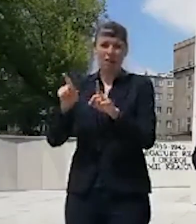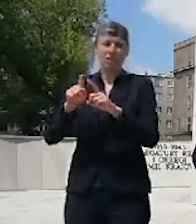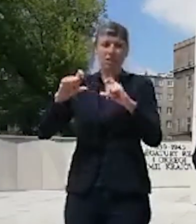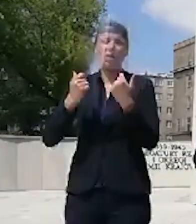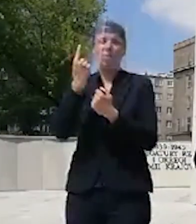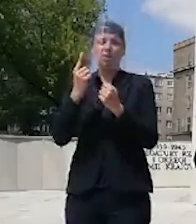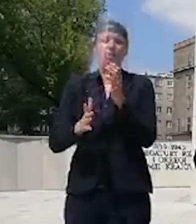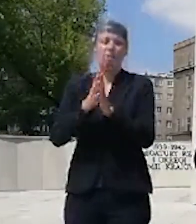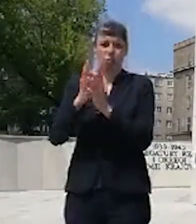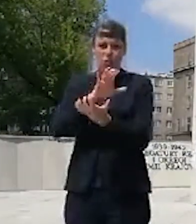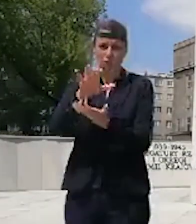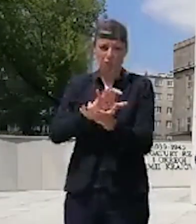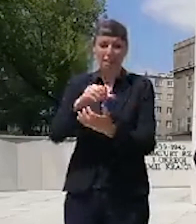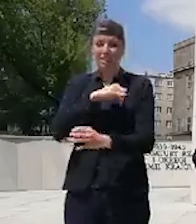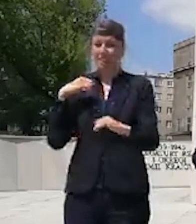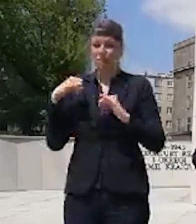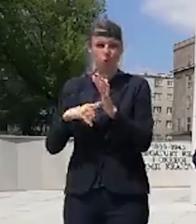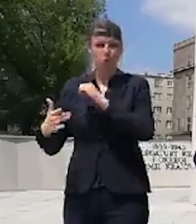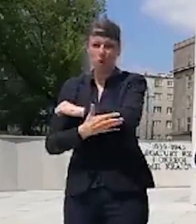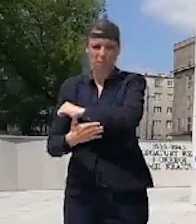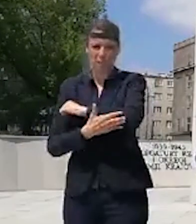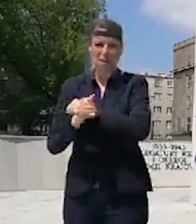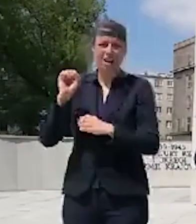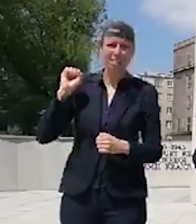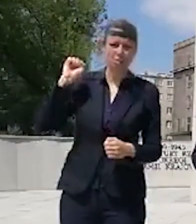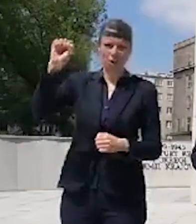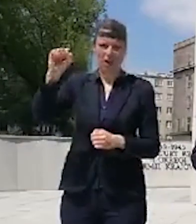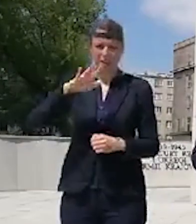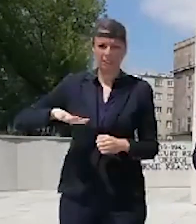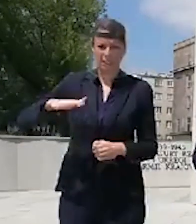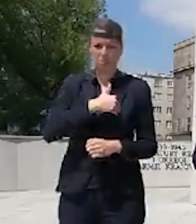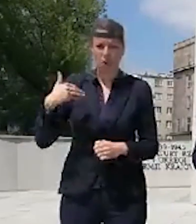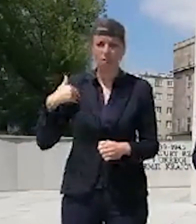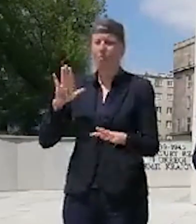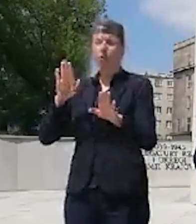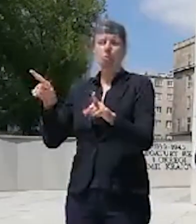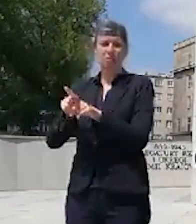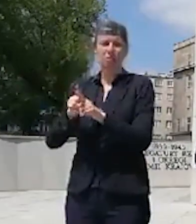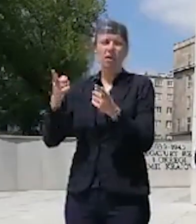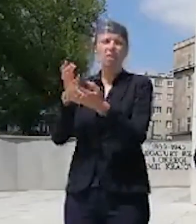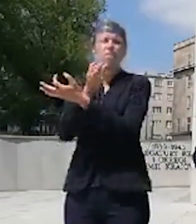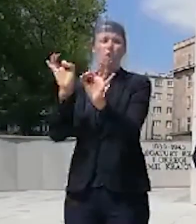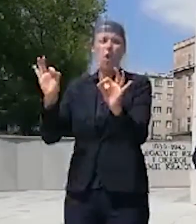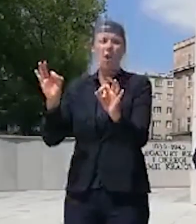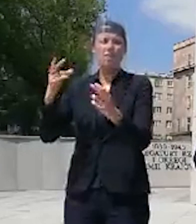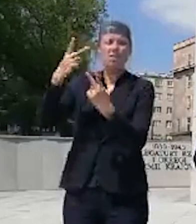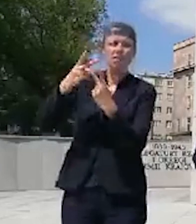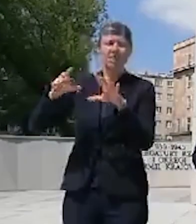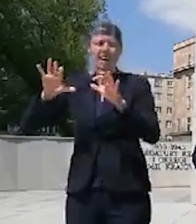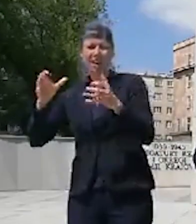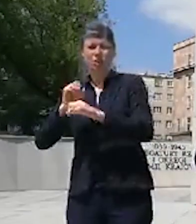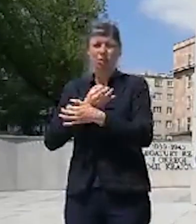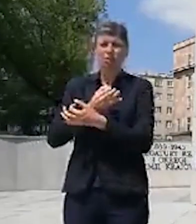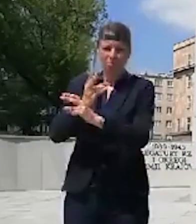Państwo, fundamentem demokracji w Polsce, tak jak wolne i niezależne media. Starajmy się wzmacniać ten fundament, nie niszmy go,